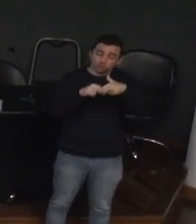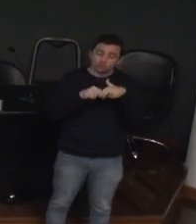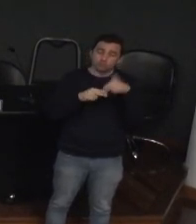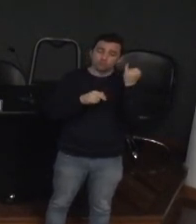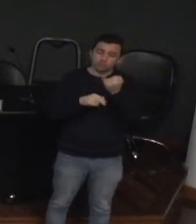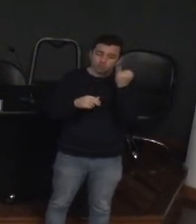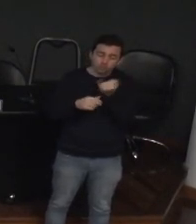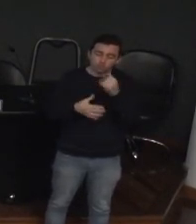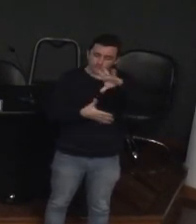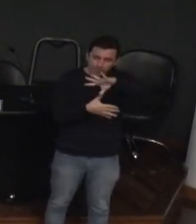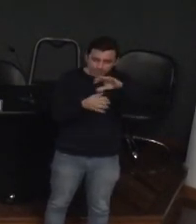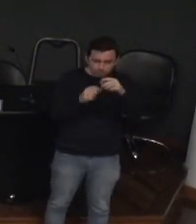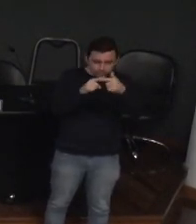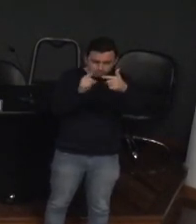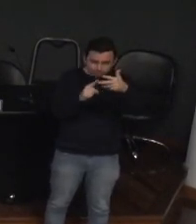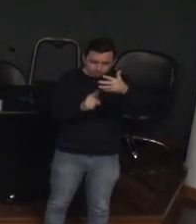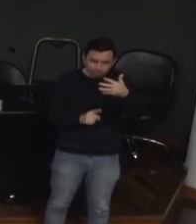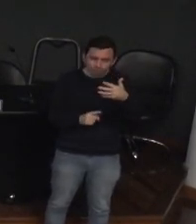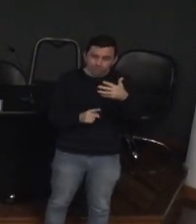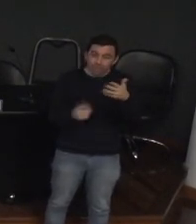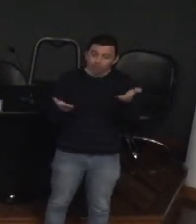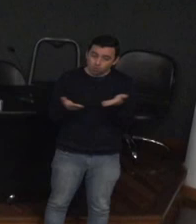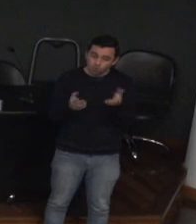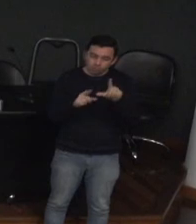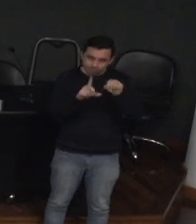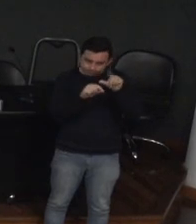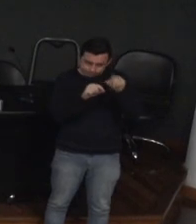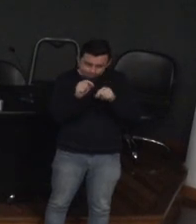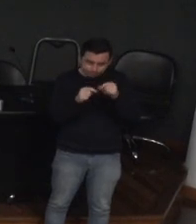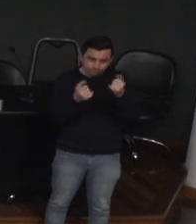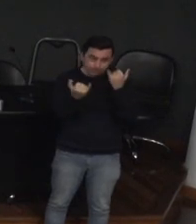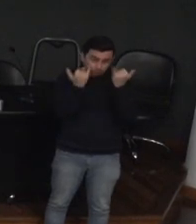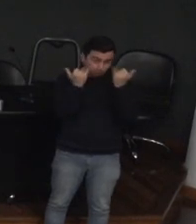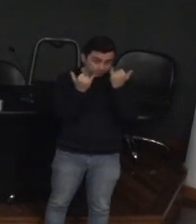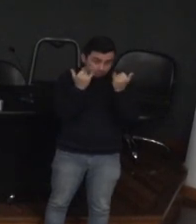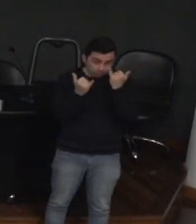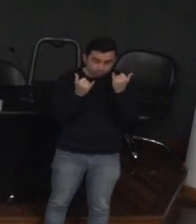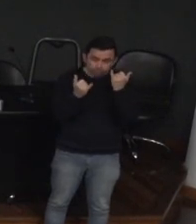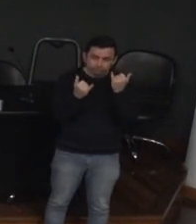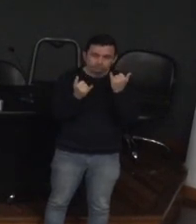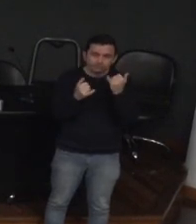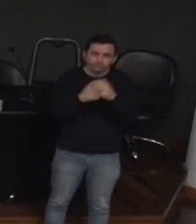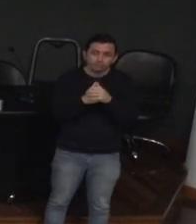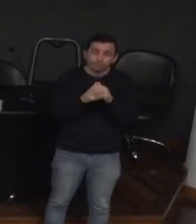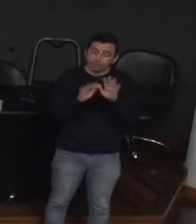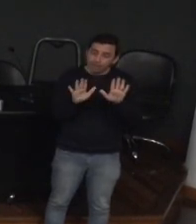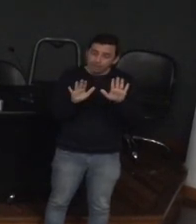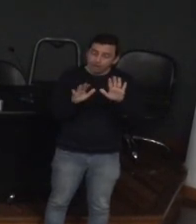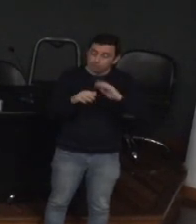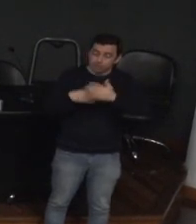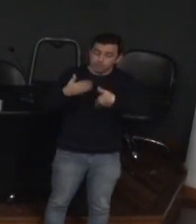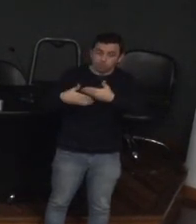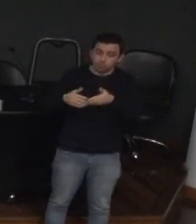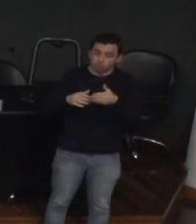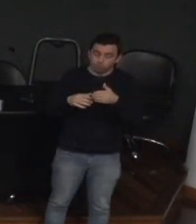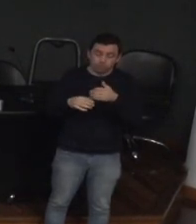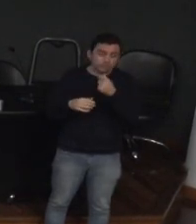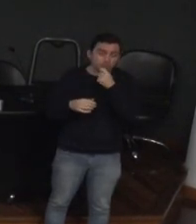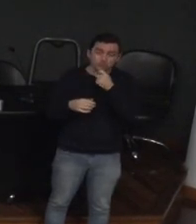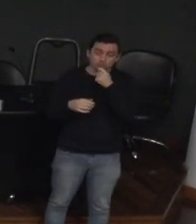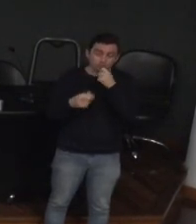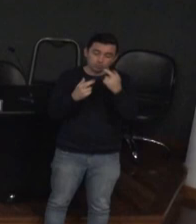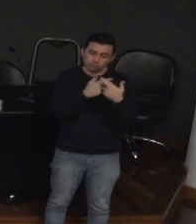desse mapeamento. Por enquanto, você tem coleta de dado e, até então, essa coleta ela não tramitou dentro